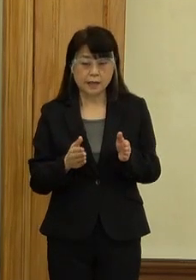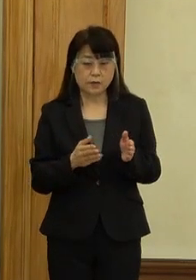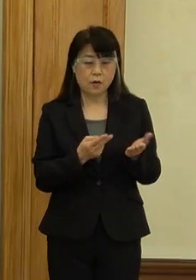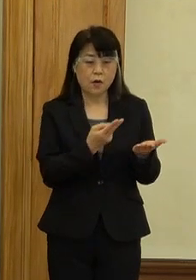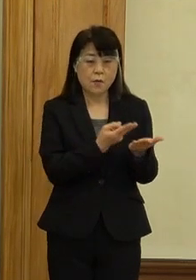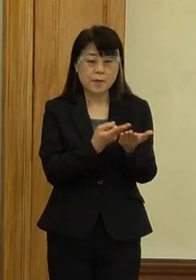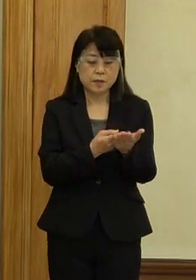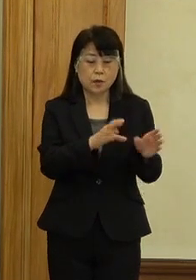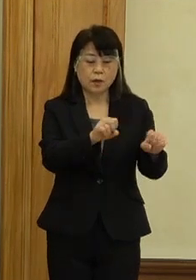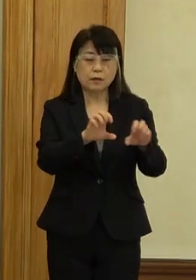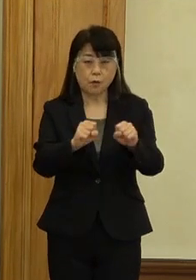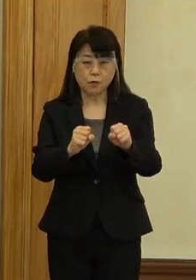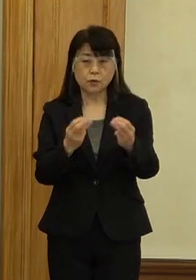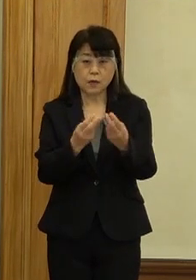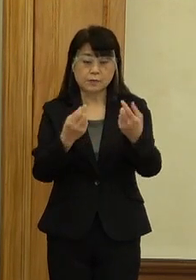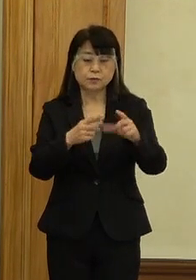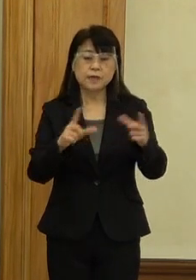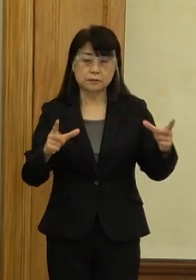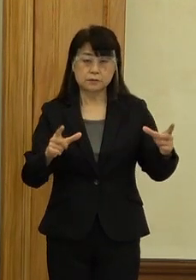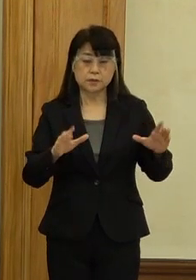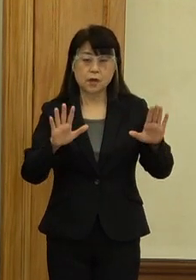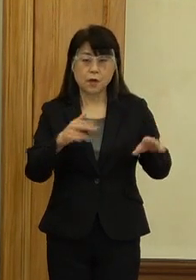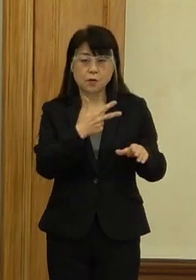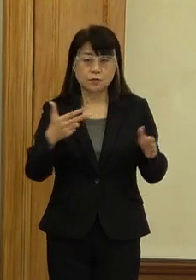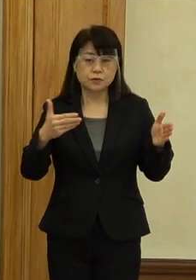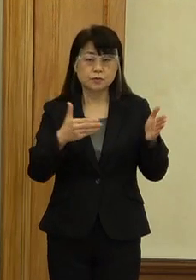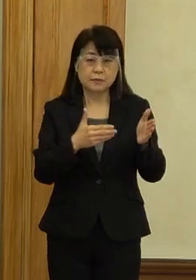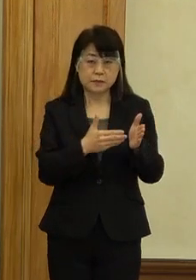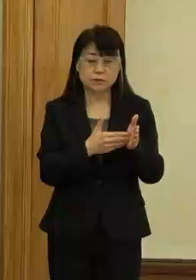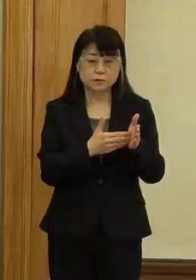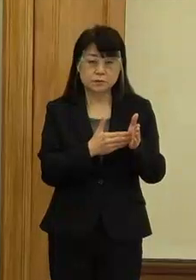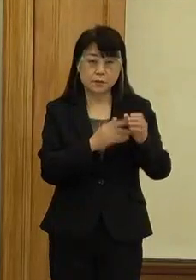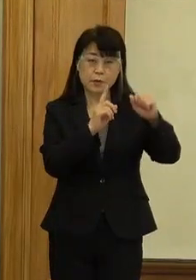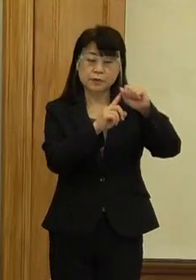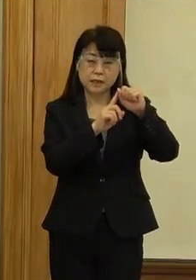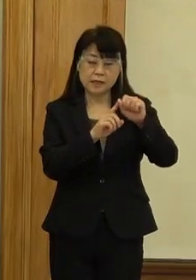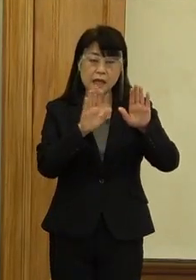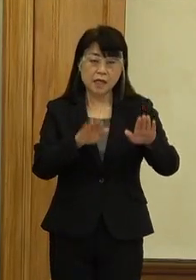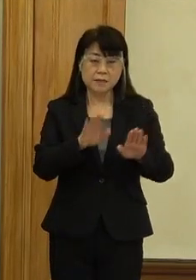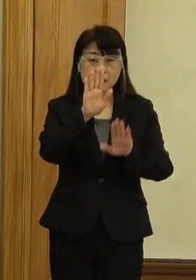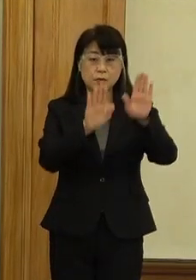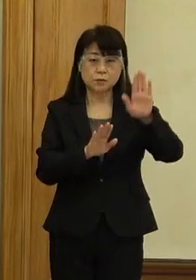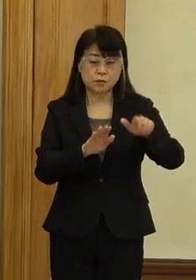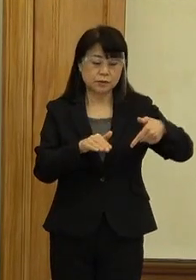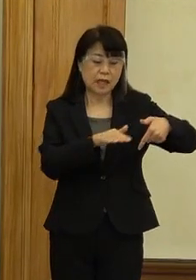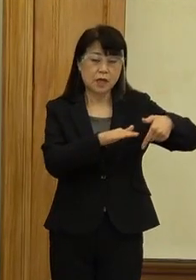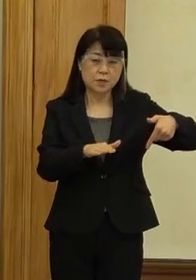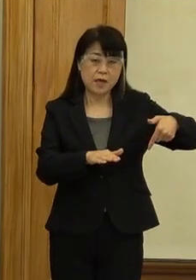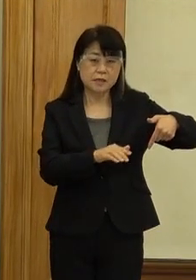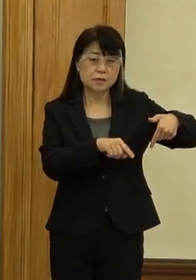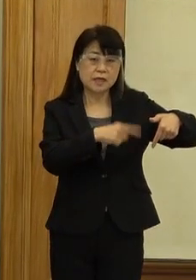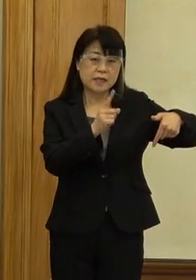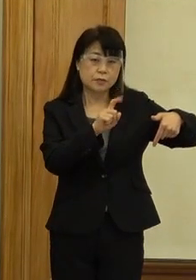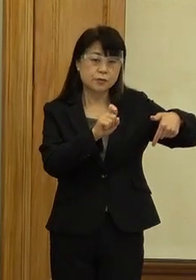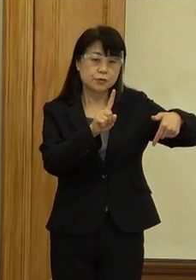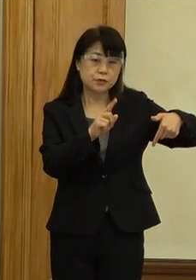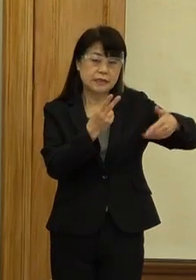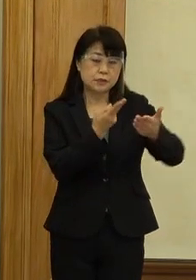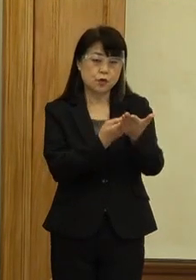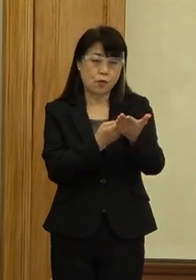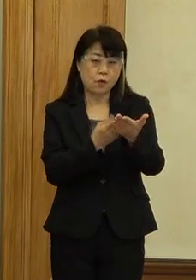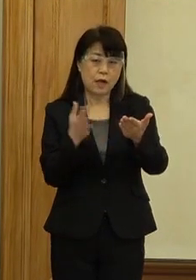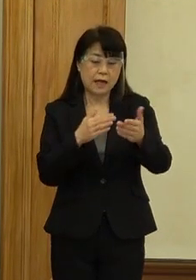床を拡充しまして、今週末をめどに現在のフェーズ1の111床からフェーズ2